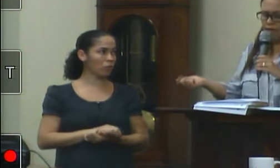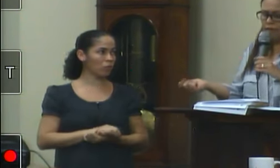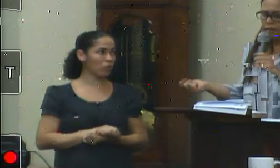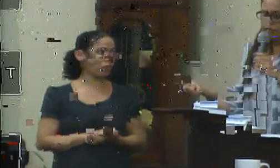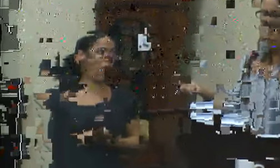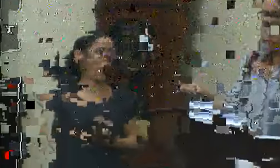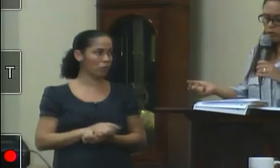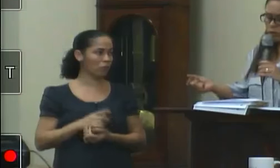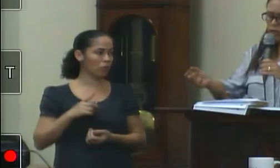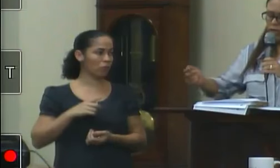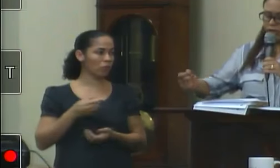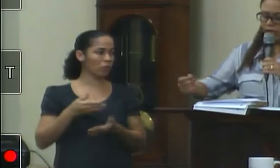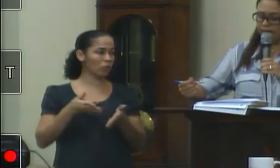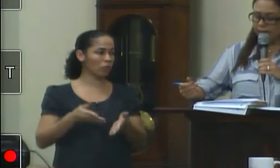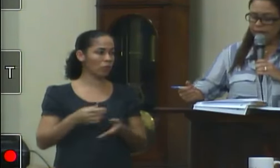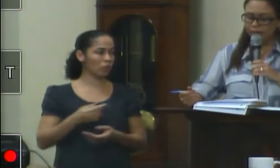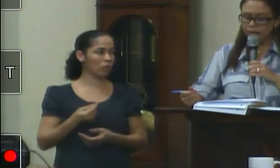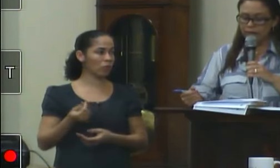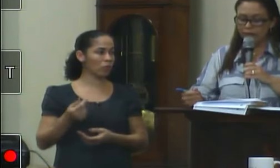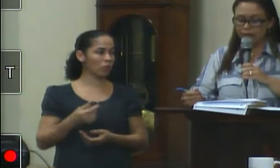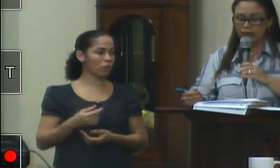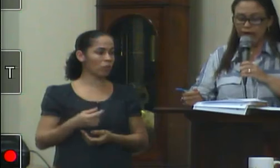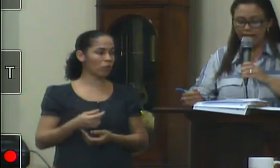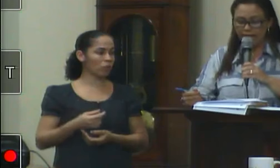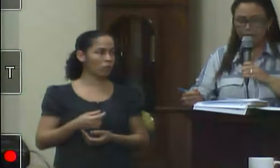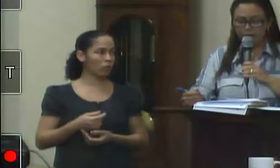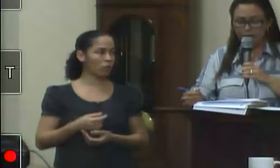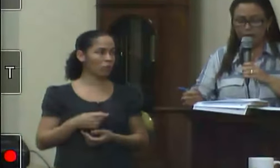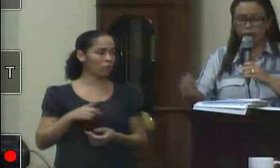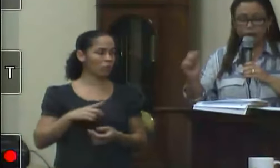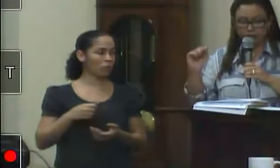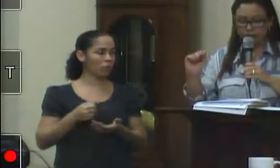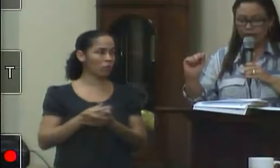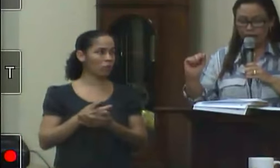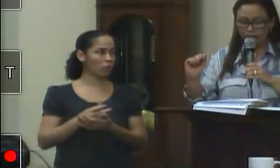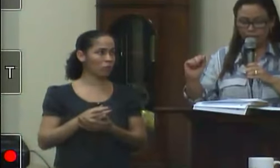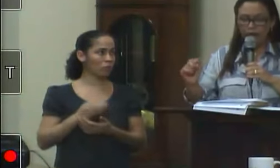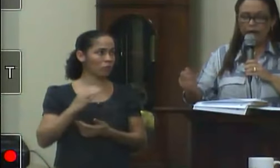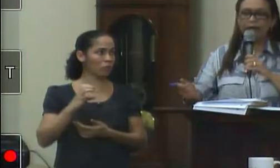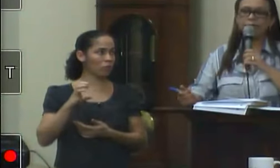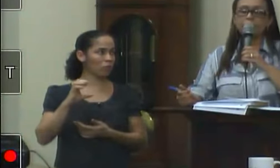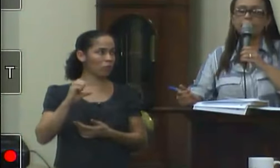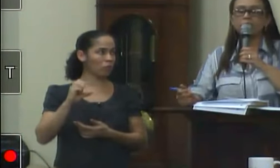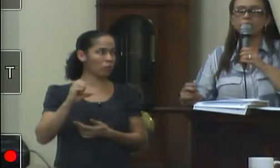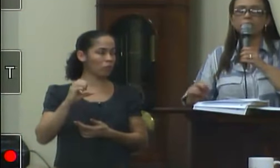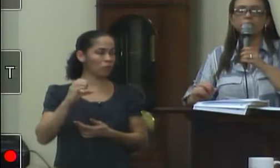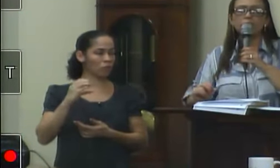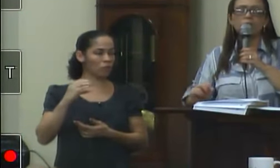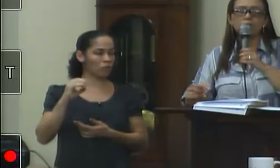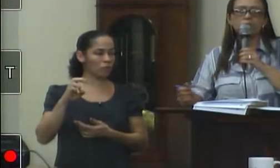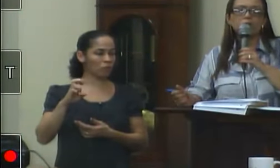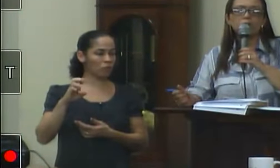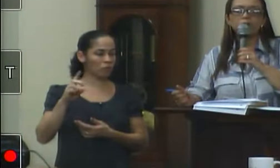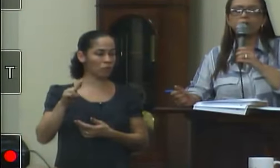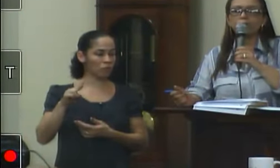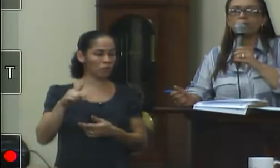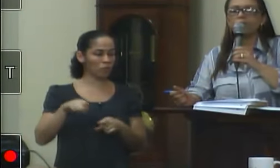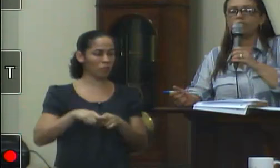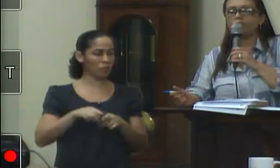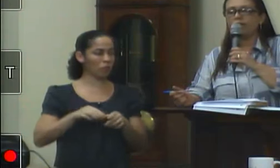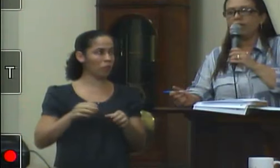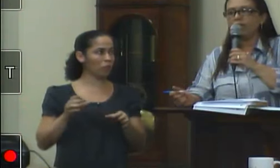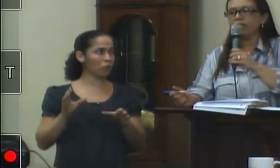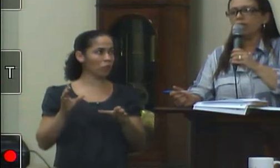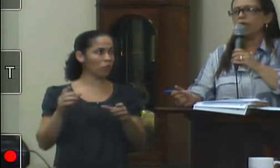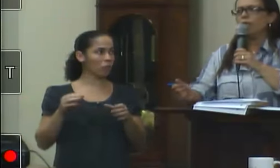ano esse recurso e nós abrimos, que são equipamentos para o CEL, equipamentos para montar um consultório de